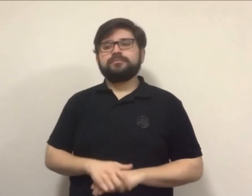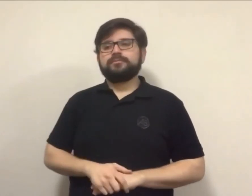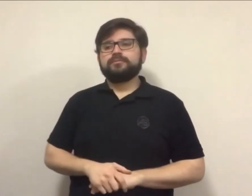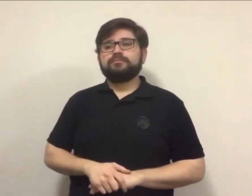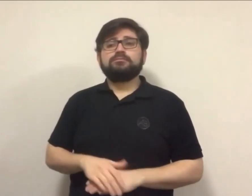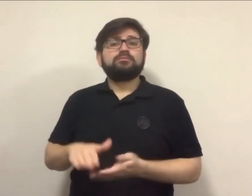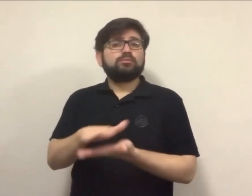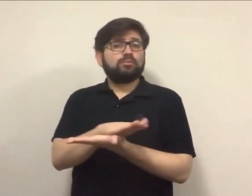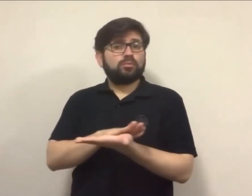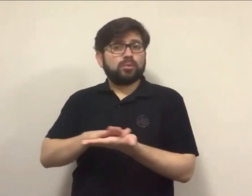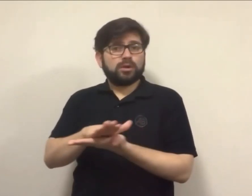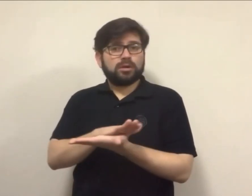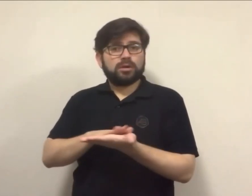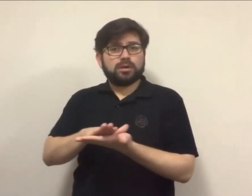sea el papá o la mamá.